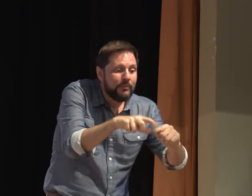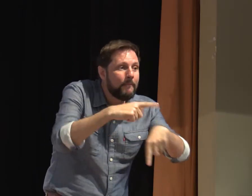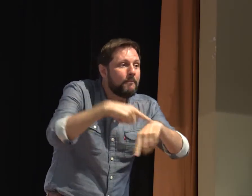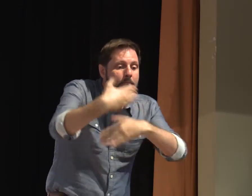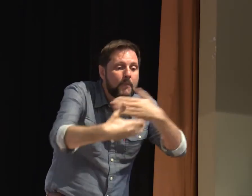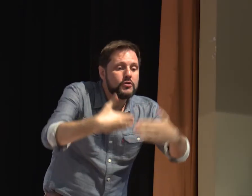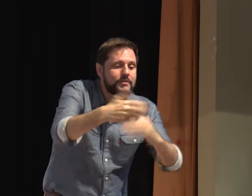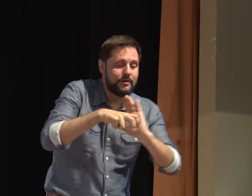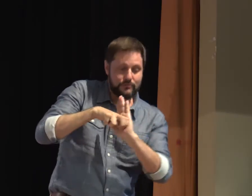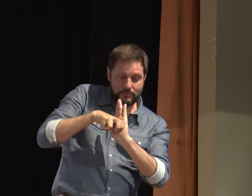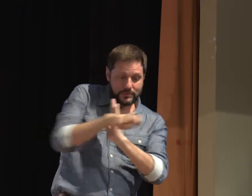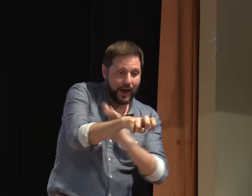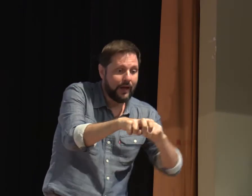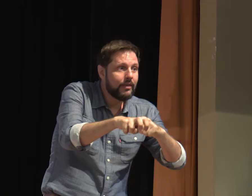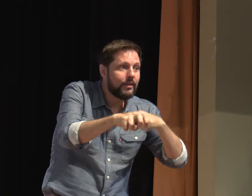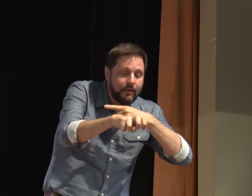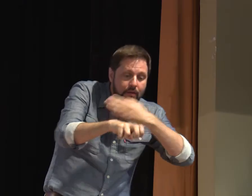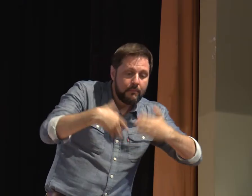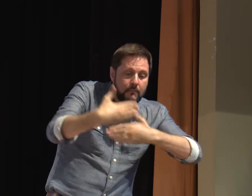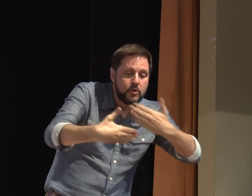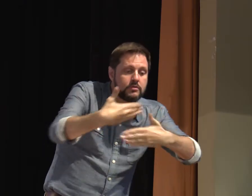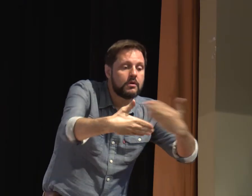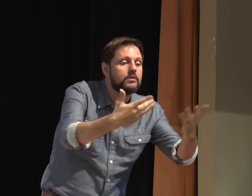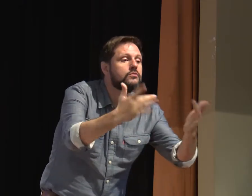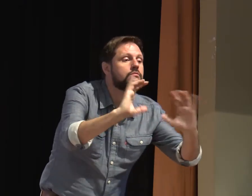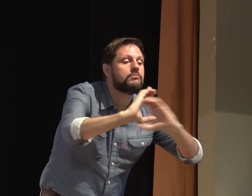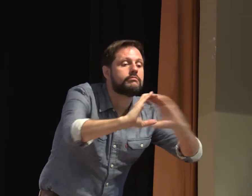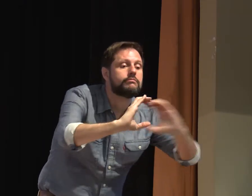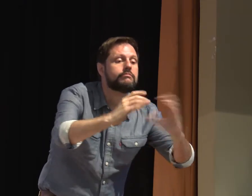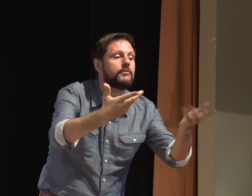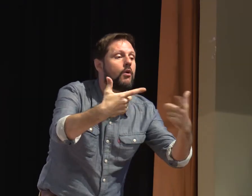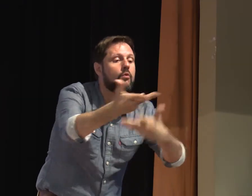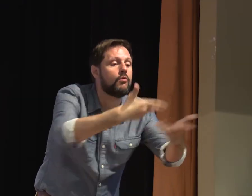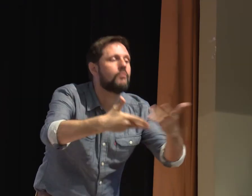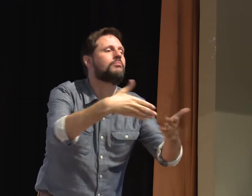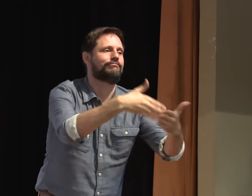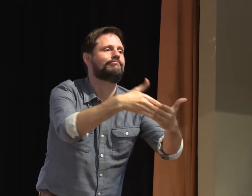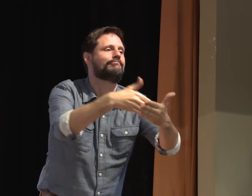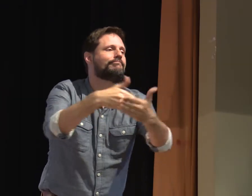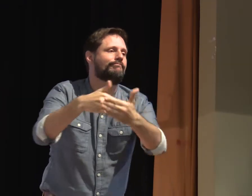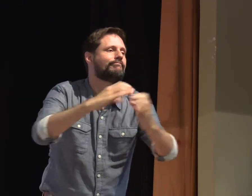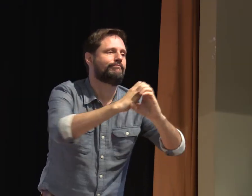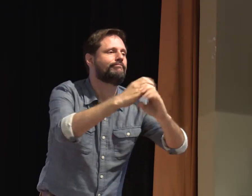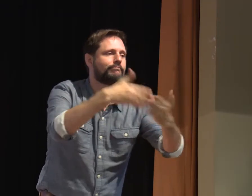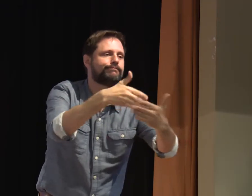estou inserido. Então, por exemplo, se eu estou no estacionamento, né, como é que eu faço essa comunicação? Então, essas